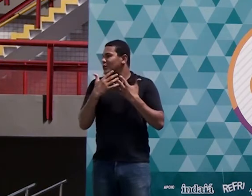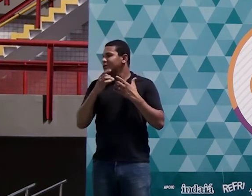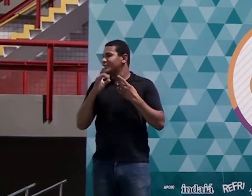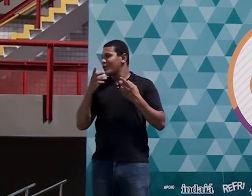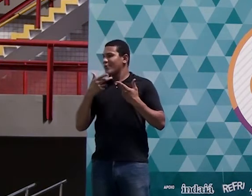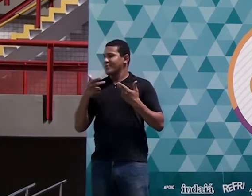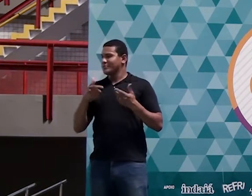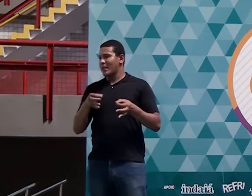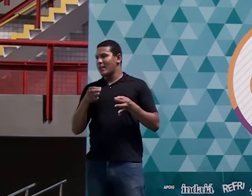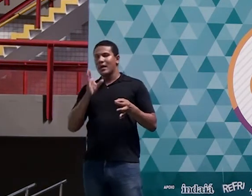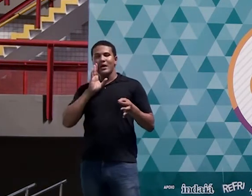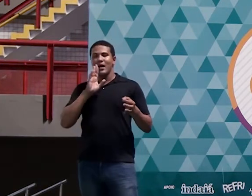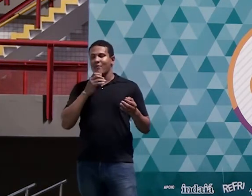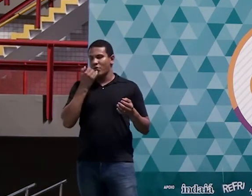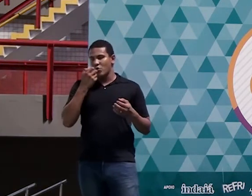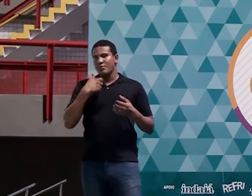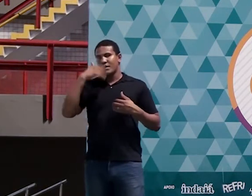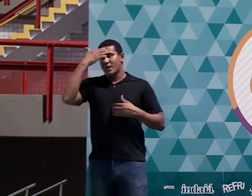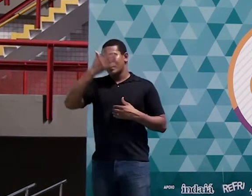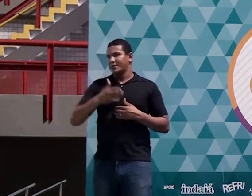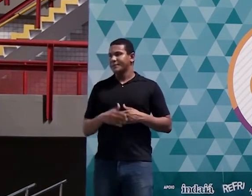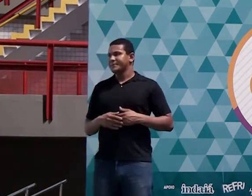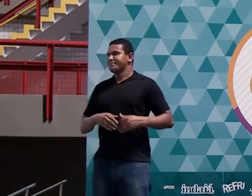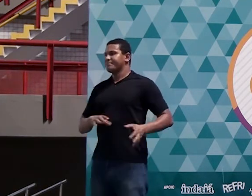Bote a segunda observação.